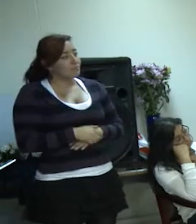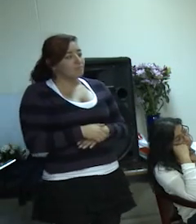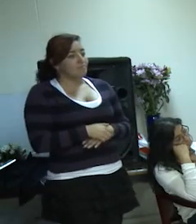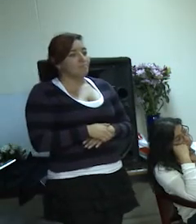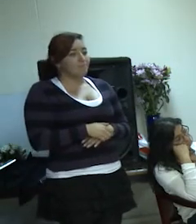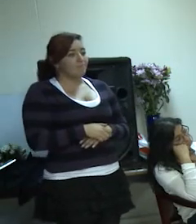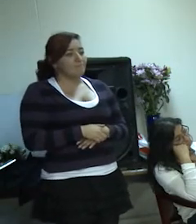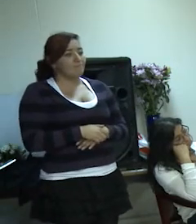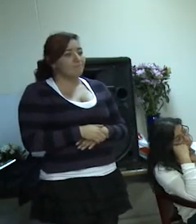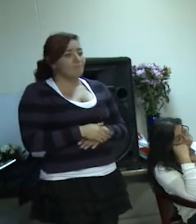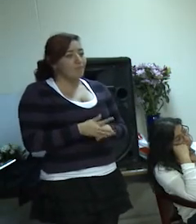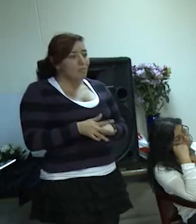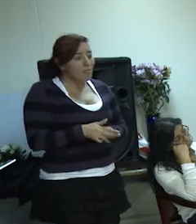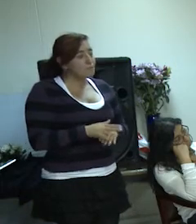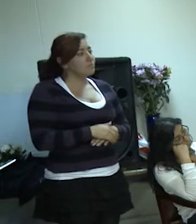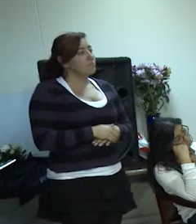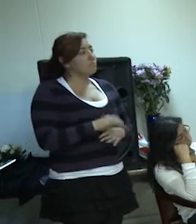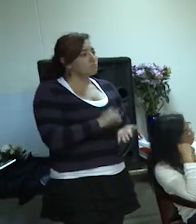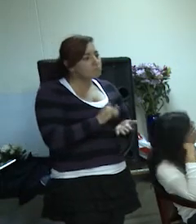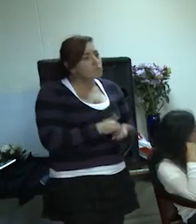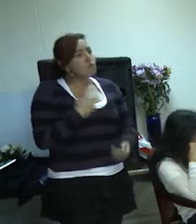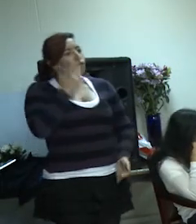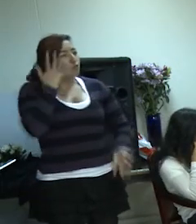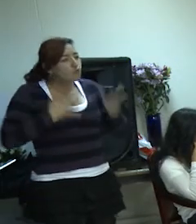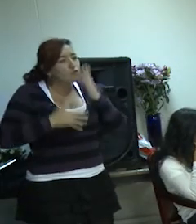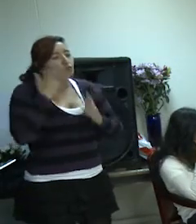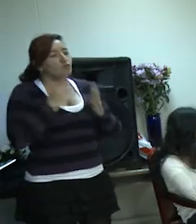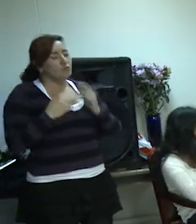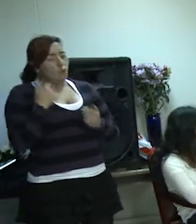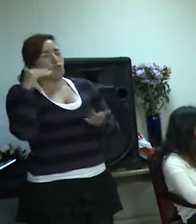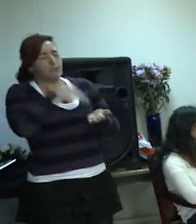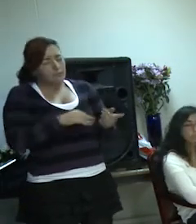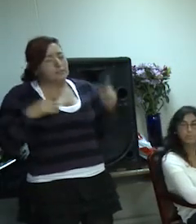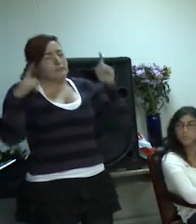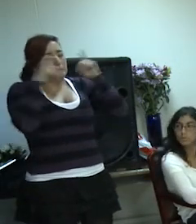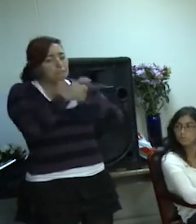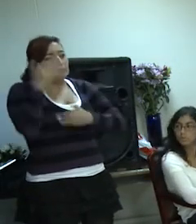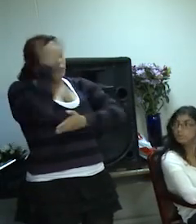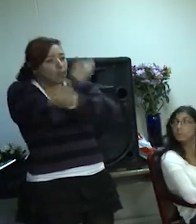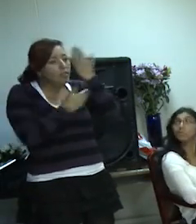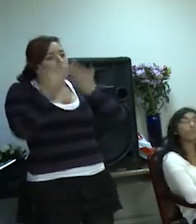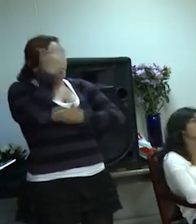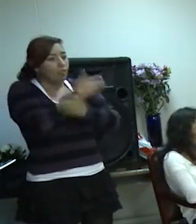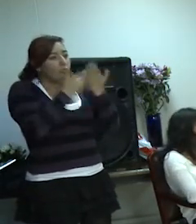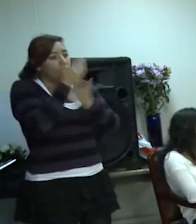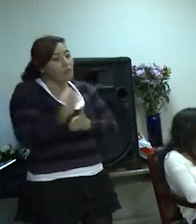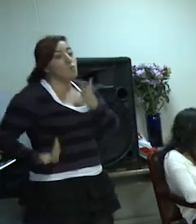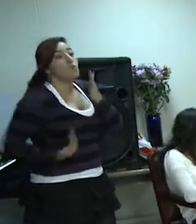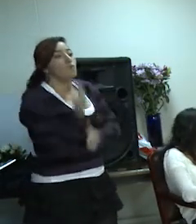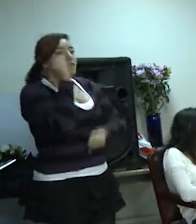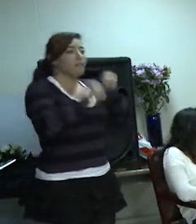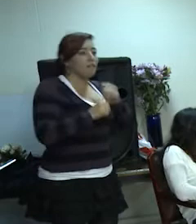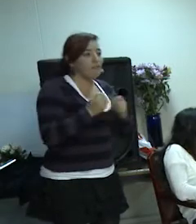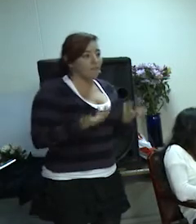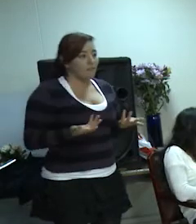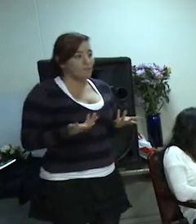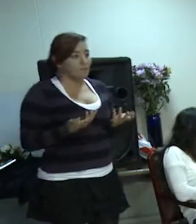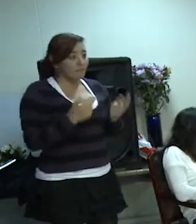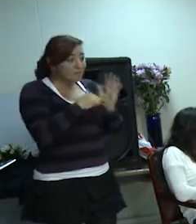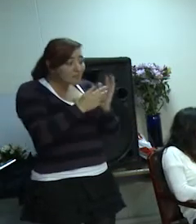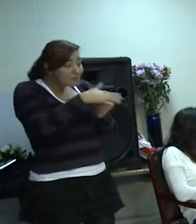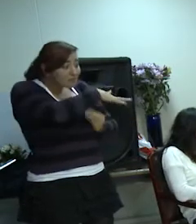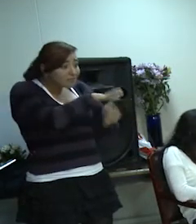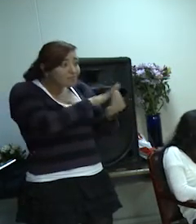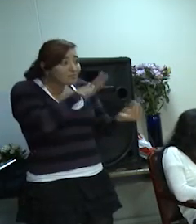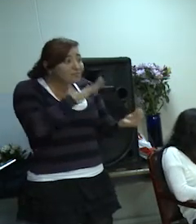lo cotidiano, sobre lo diario, sobre lo rutinario, para tener otras posibilidades. Entonces, dar sentido